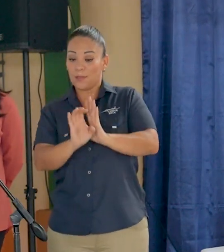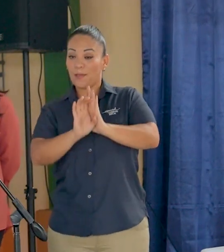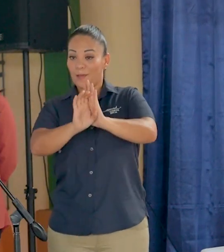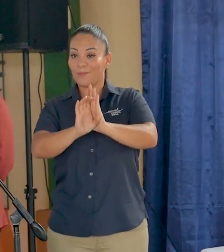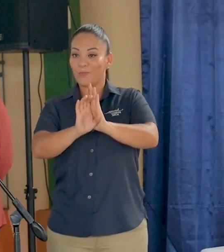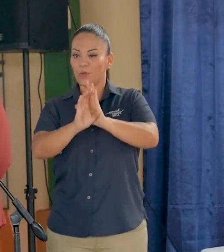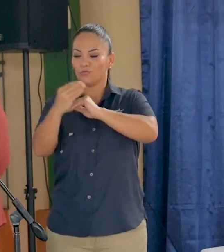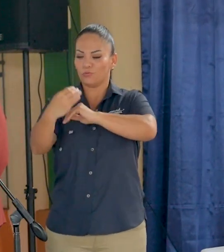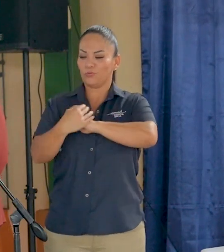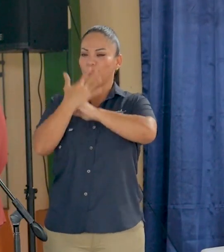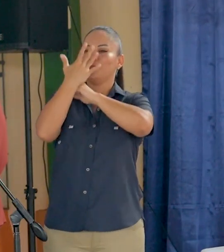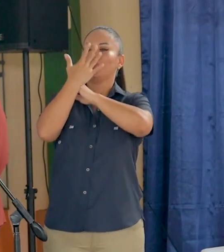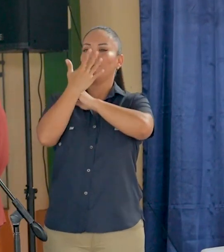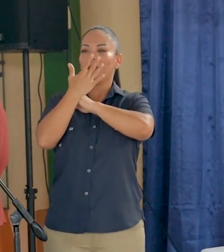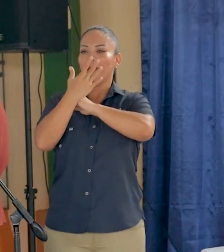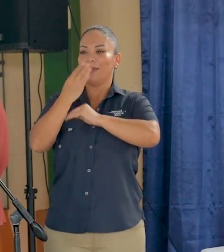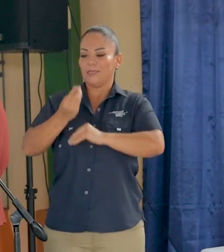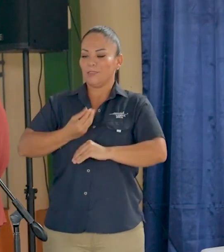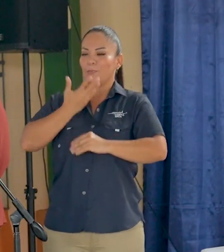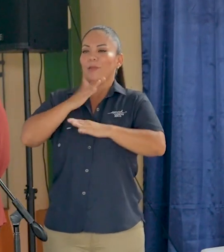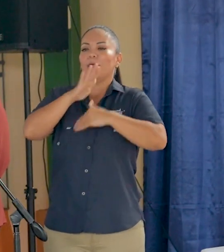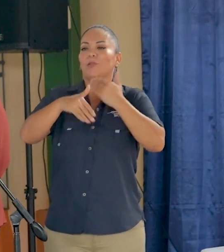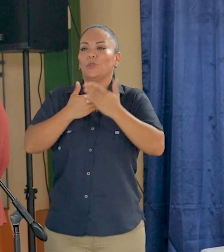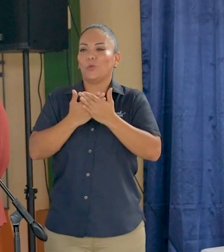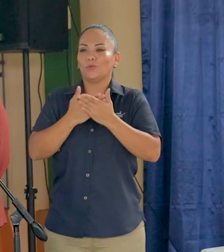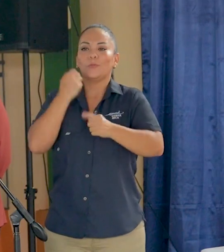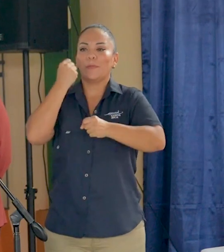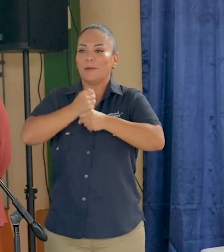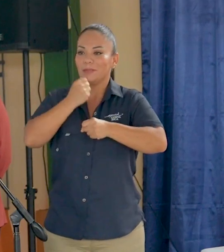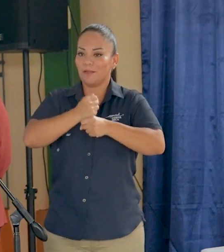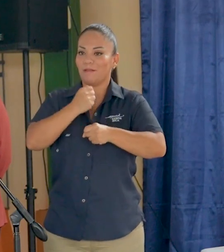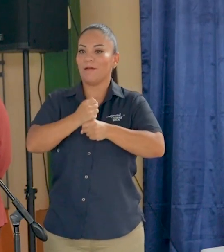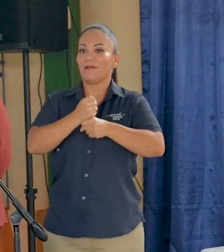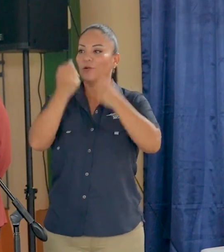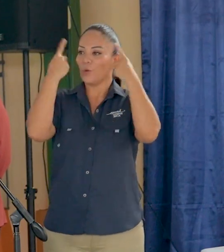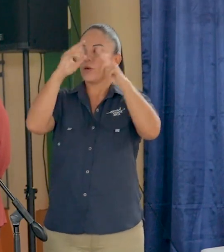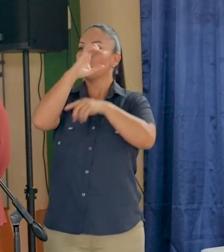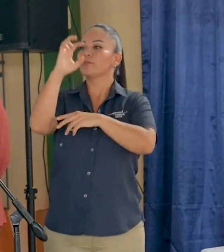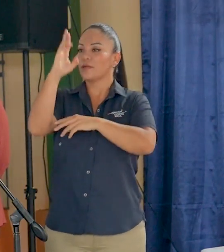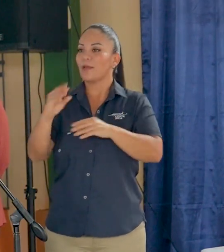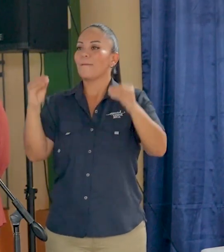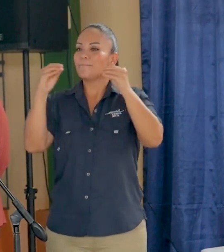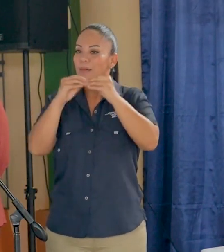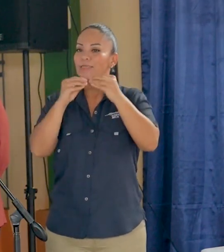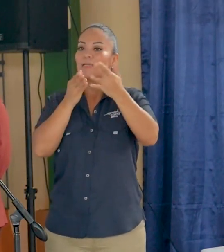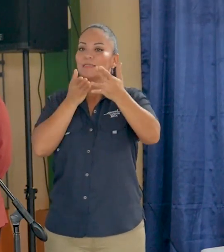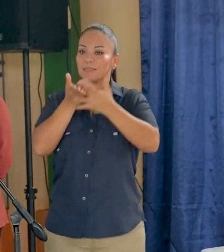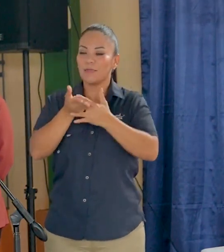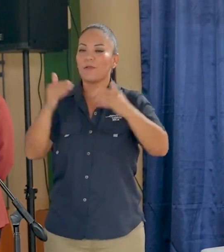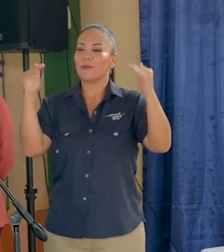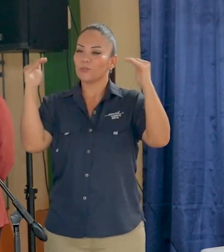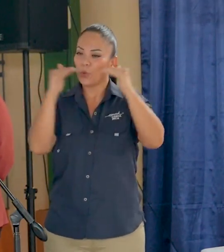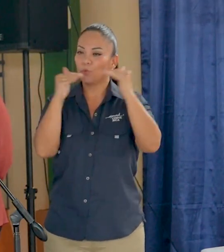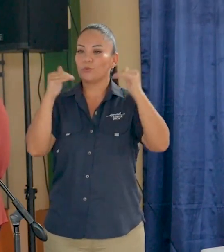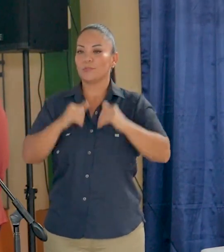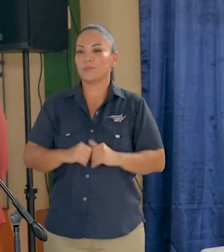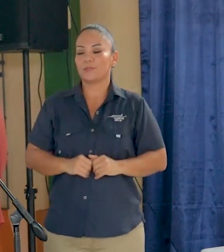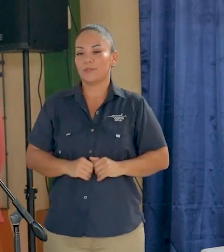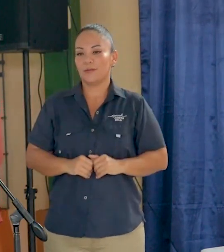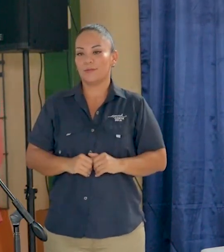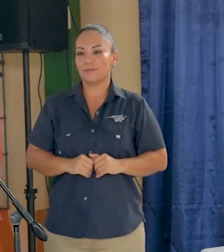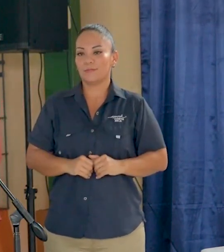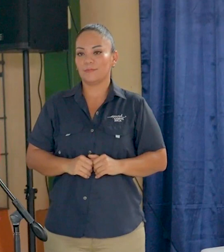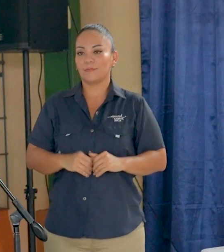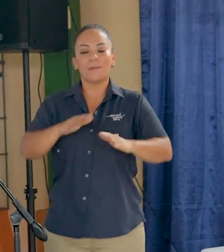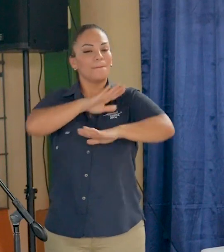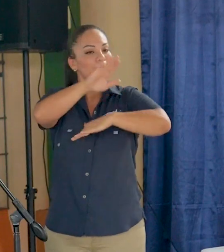a todos a trabajar por una Costa Rica más accesible y justa